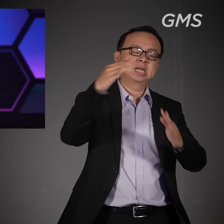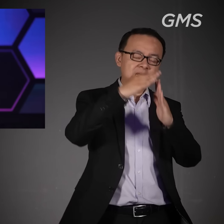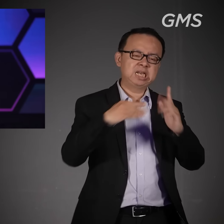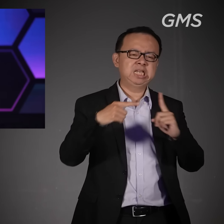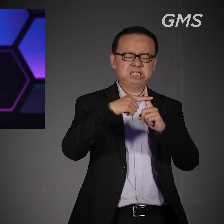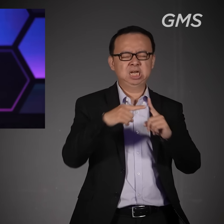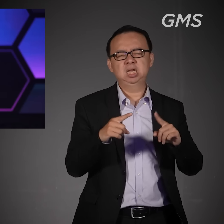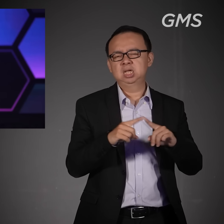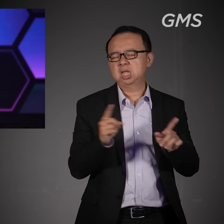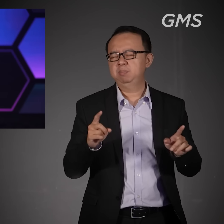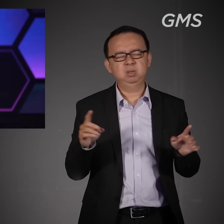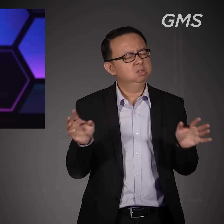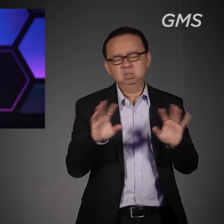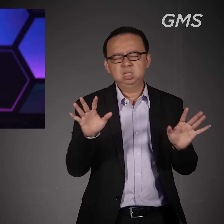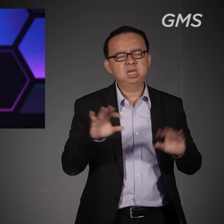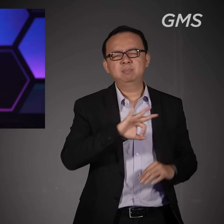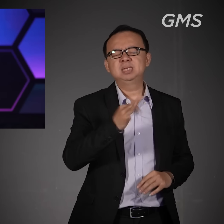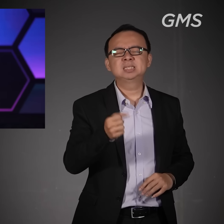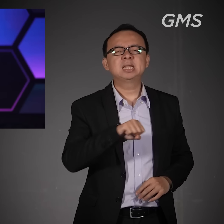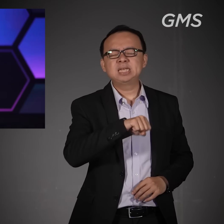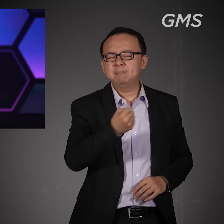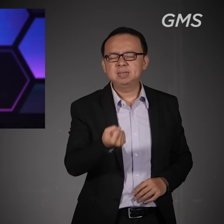Banyak sekali orang yang mau juga nggak mampu.